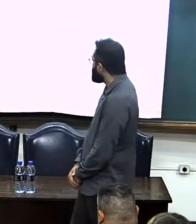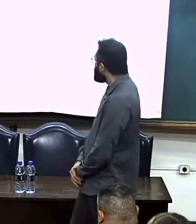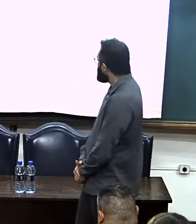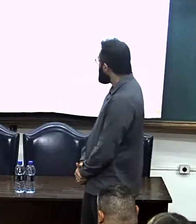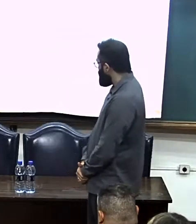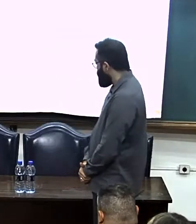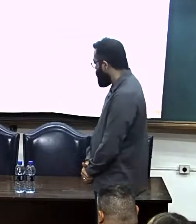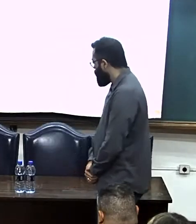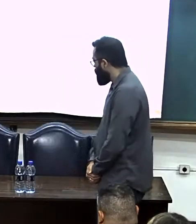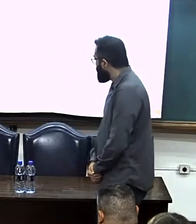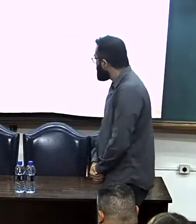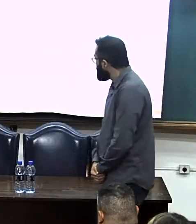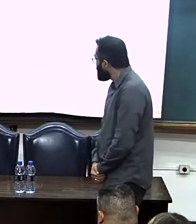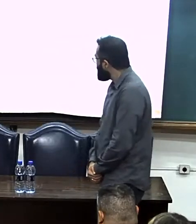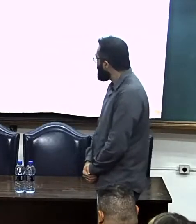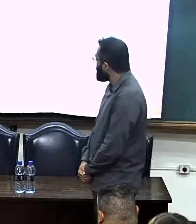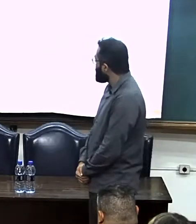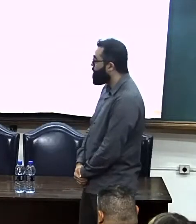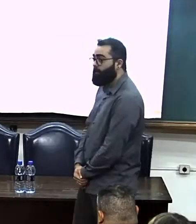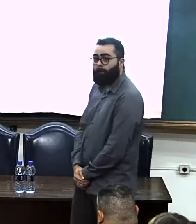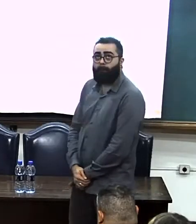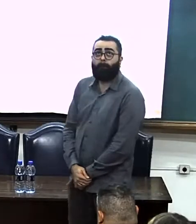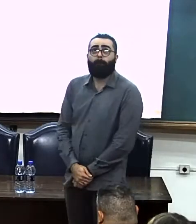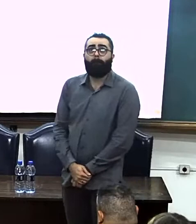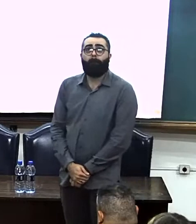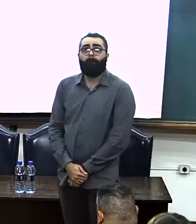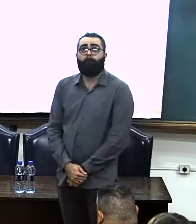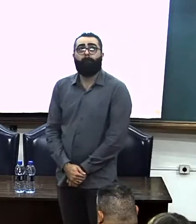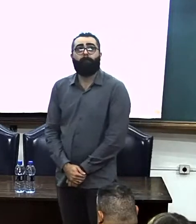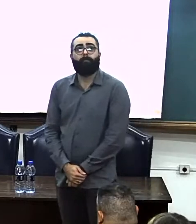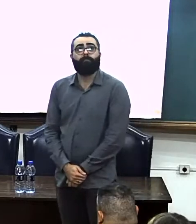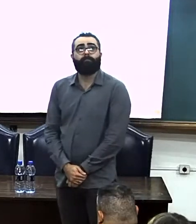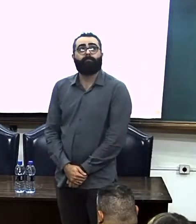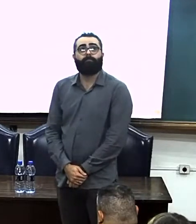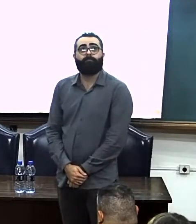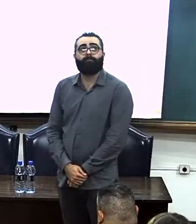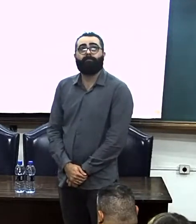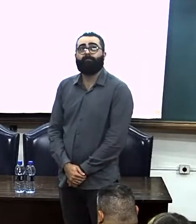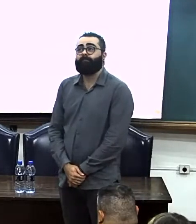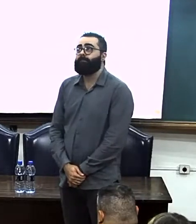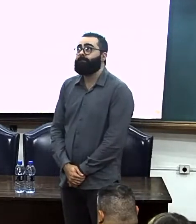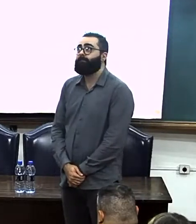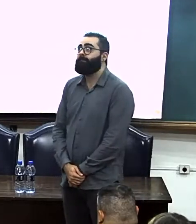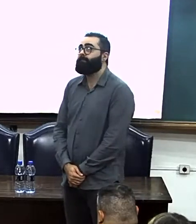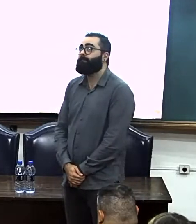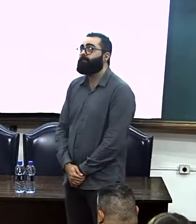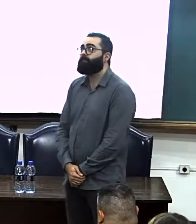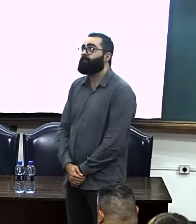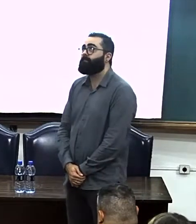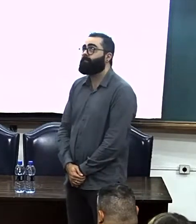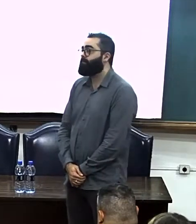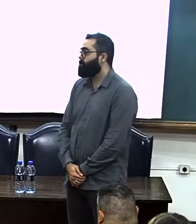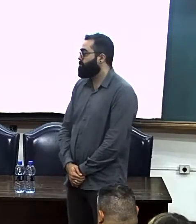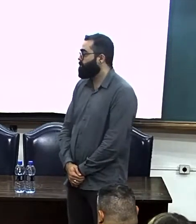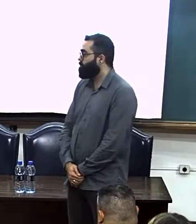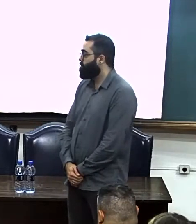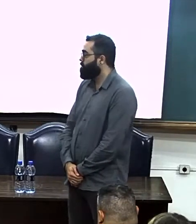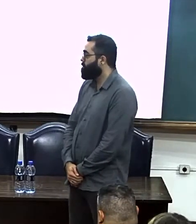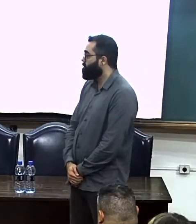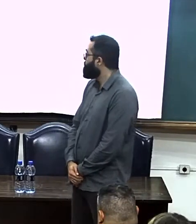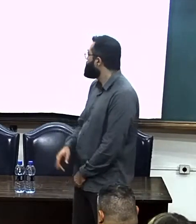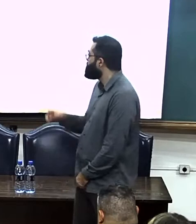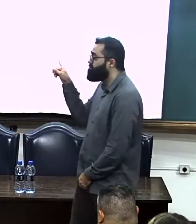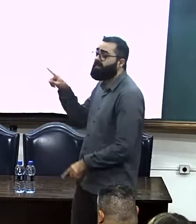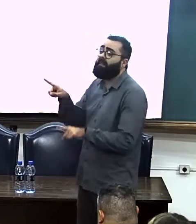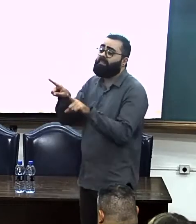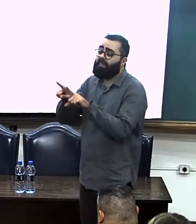verificação, né, de ensino-aprendizagem de língua estrangeira, até porque a gente tem aí uma pista interessante de